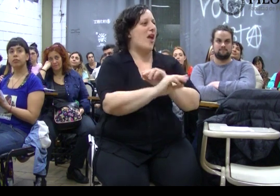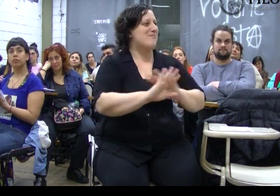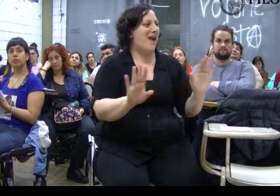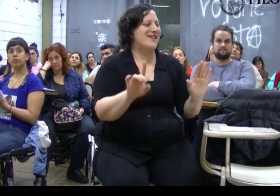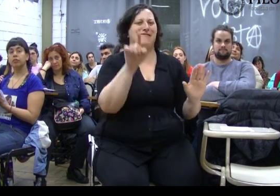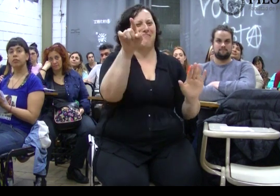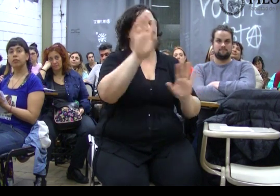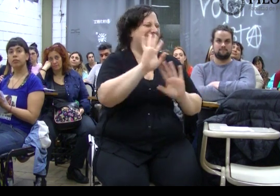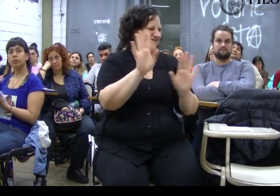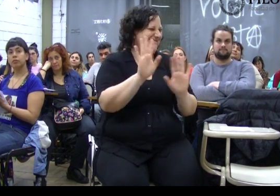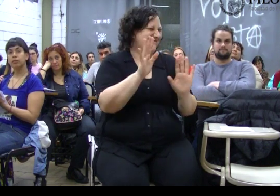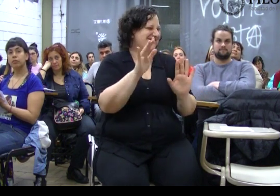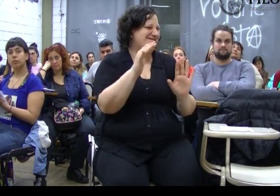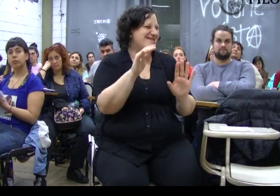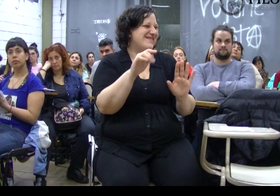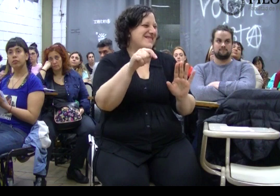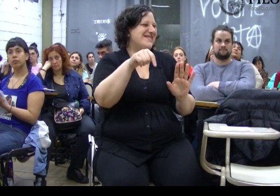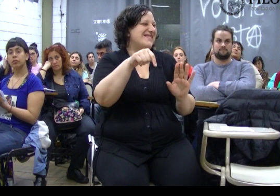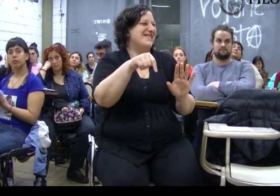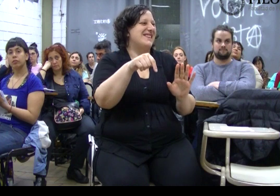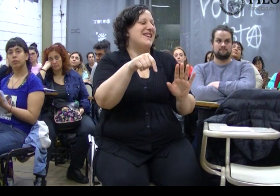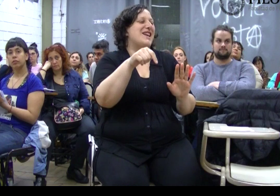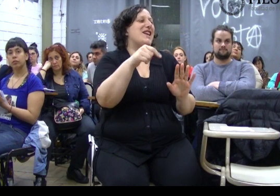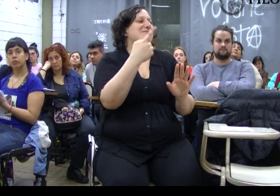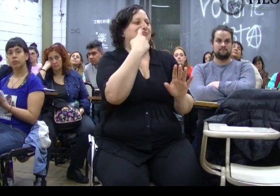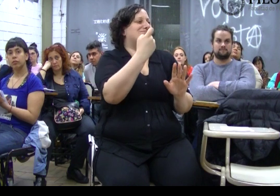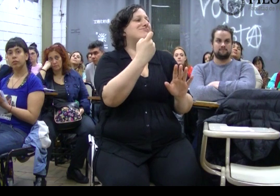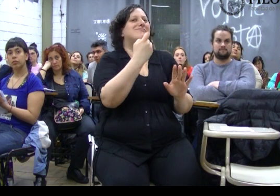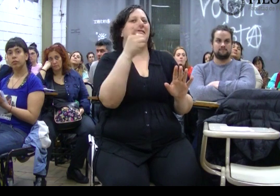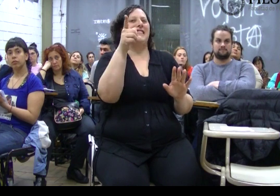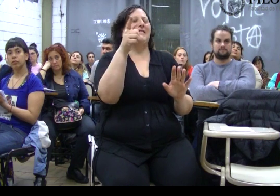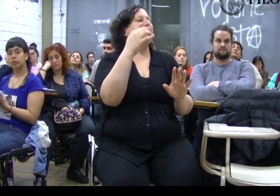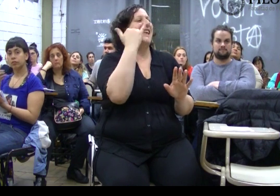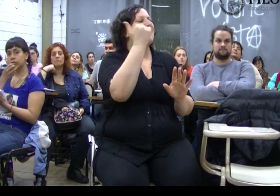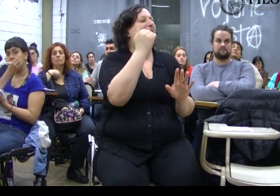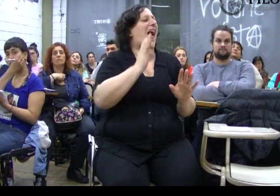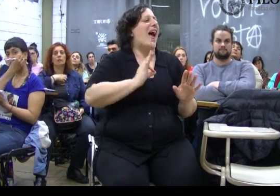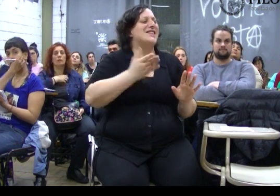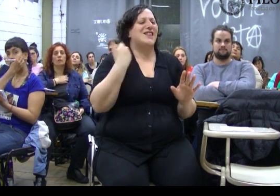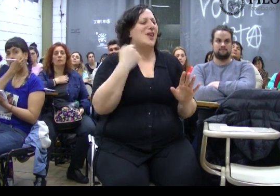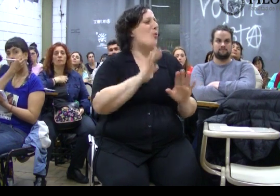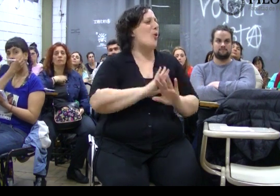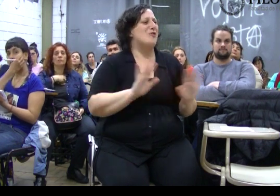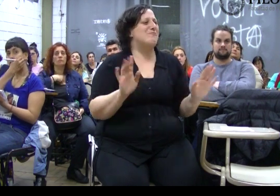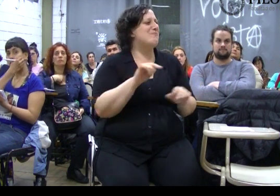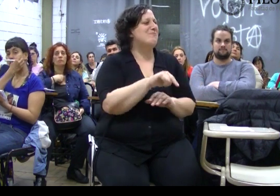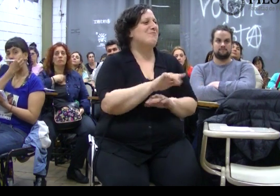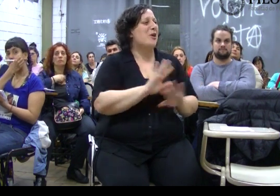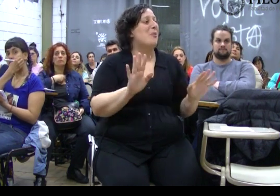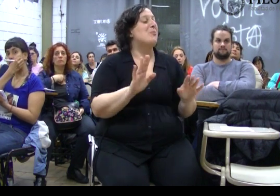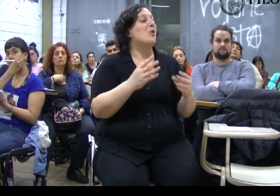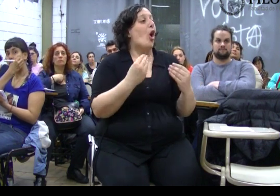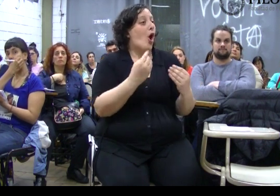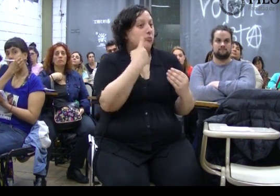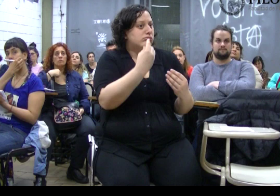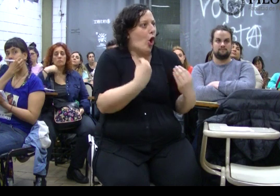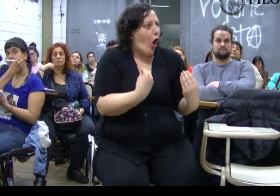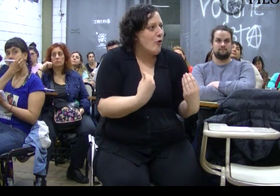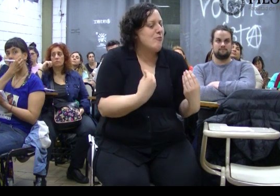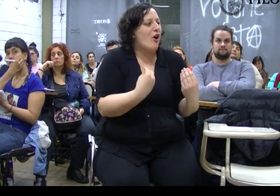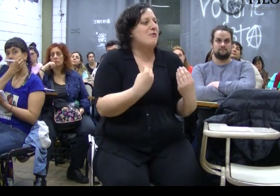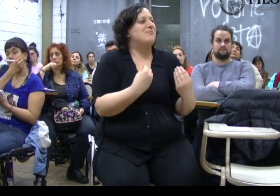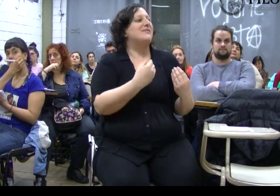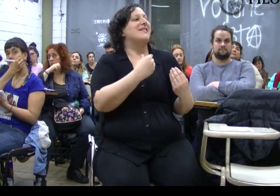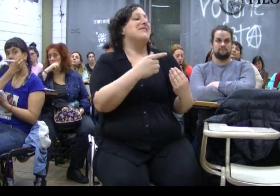está absolutamente desactualizado, y nos dimos cuenta de que estaba desactualizado cuando quisimos ponerle la voz en off. Empezamos